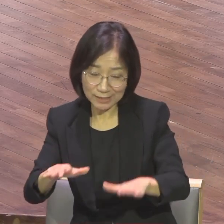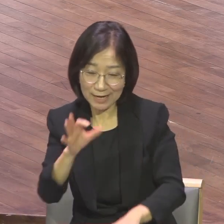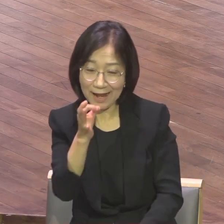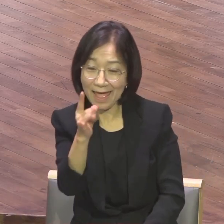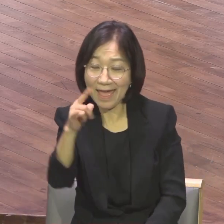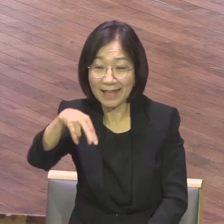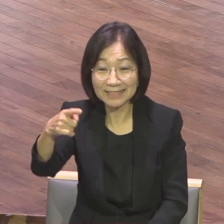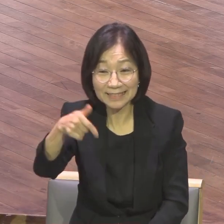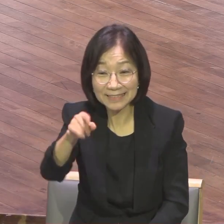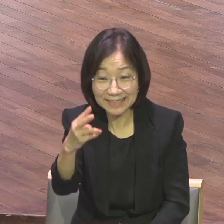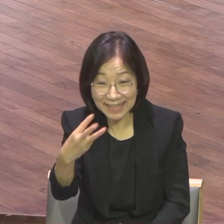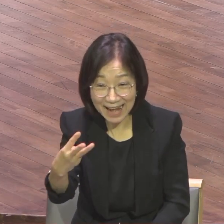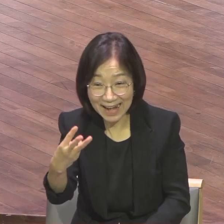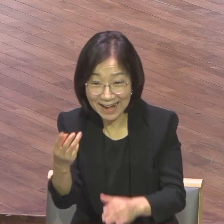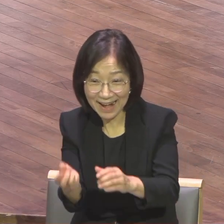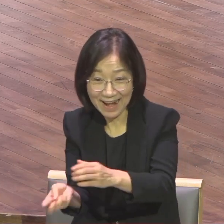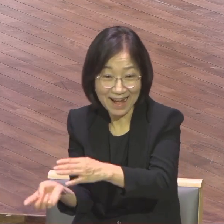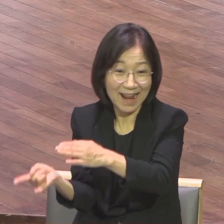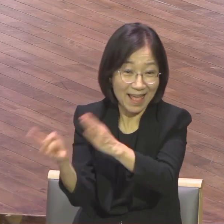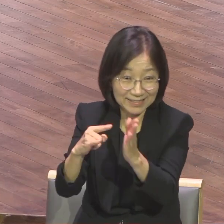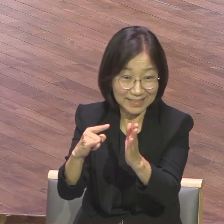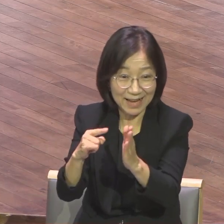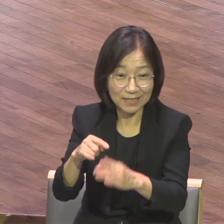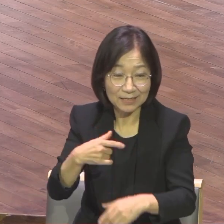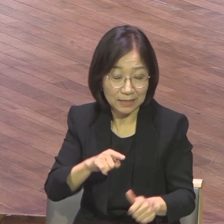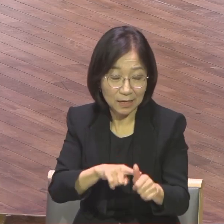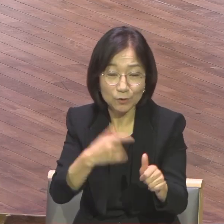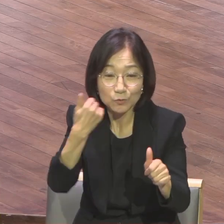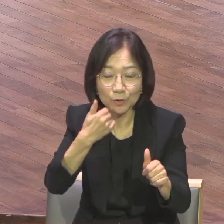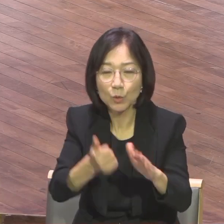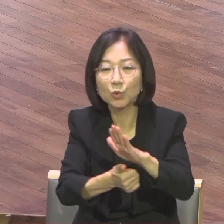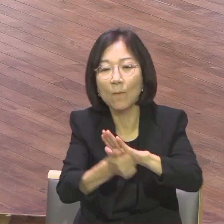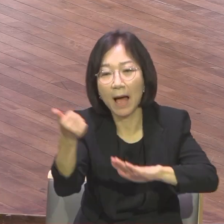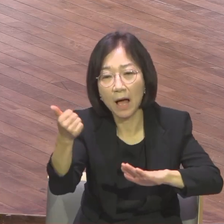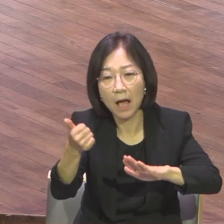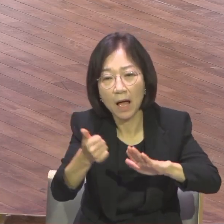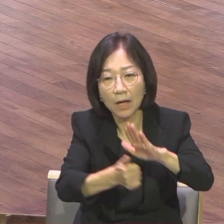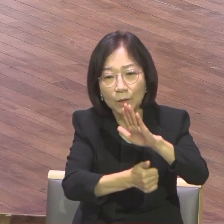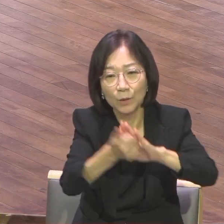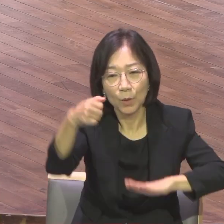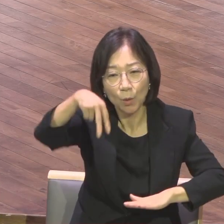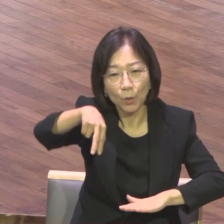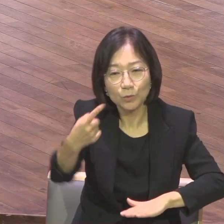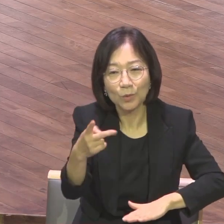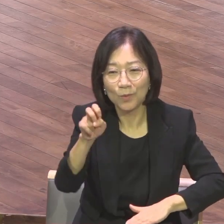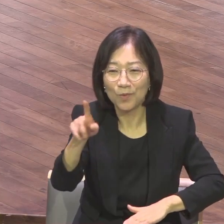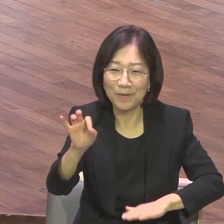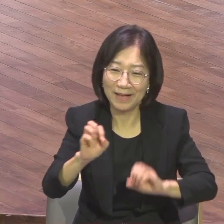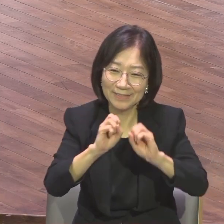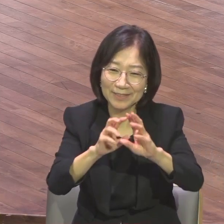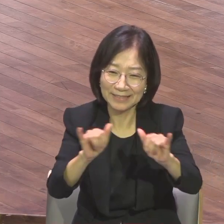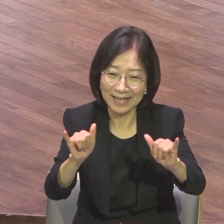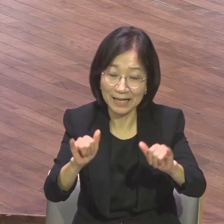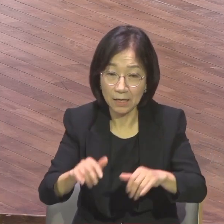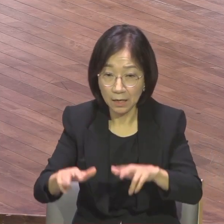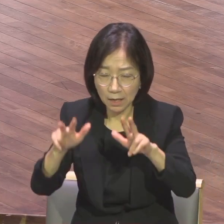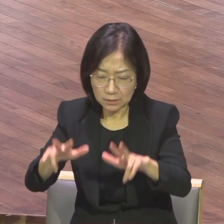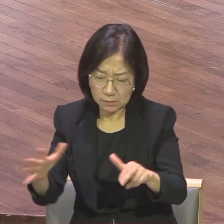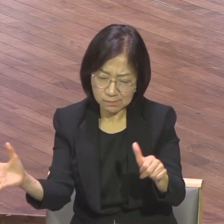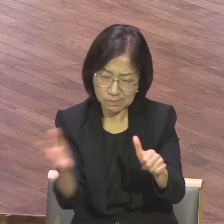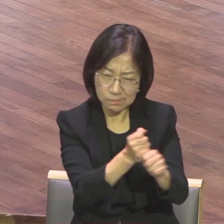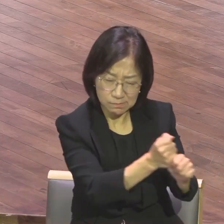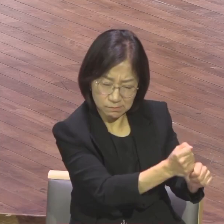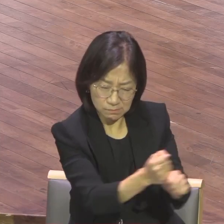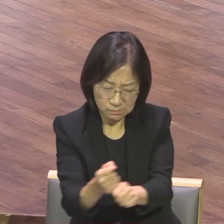선지자예요. 에스겔은 바빌론 포로 생활 중에 있는데, 포로로 잡혀와 있는데 너 선지자 해라 그래서